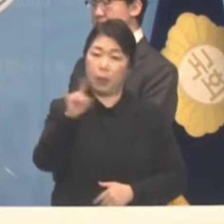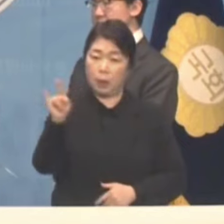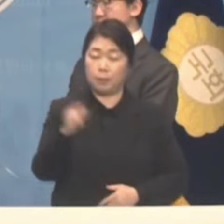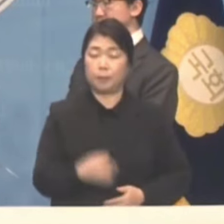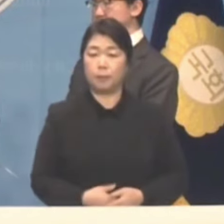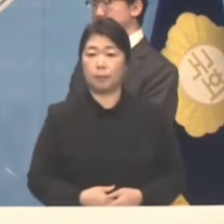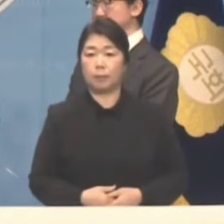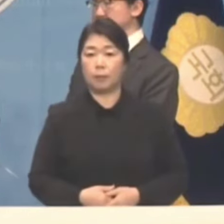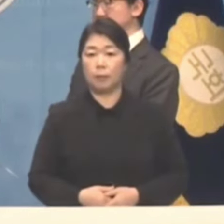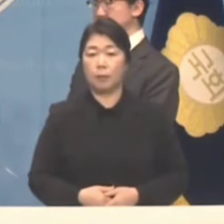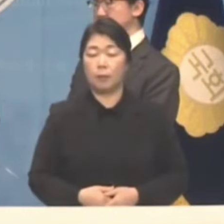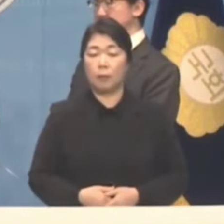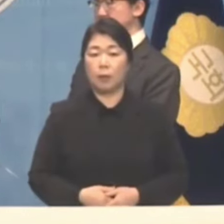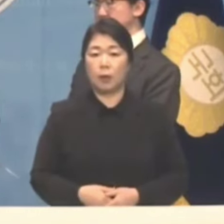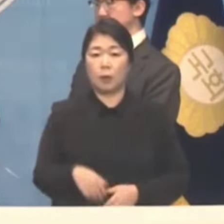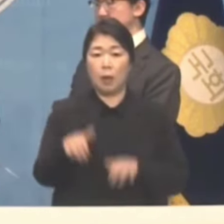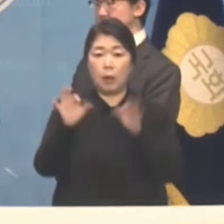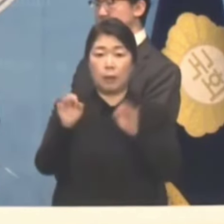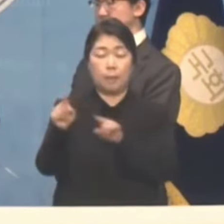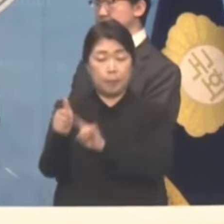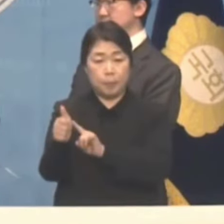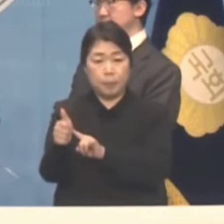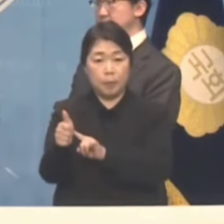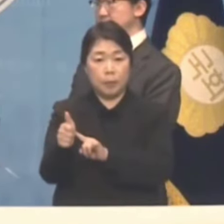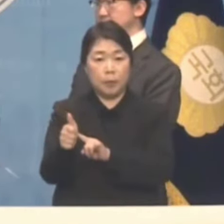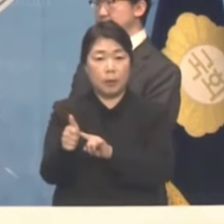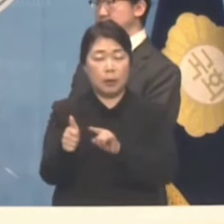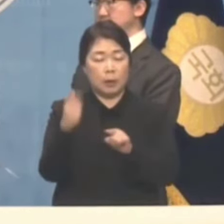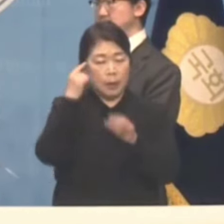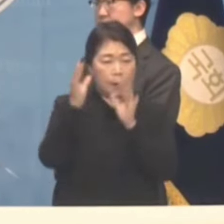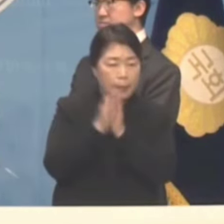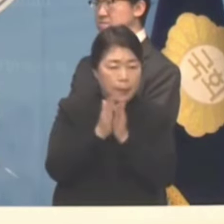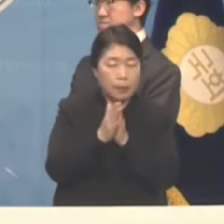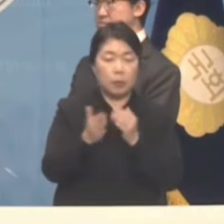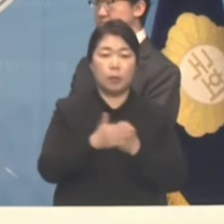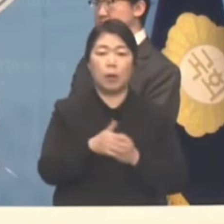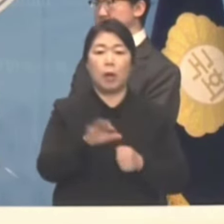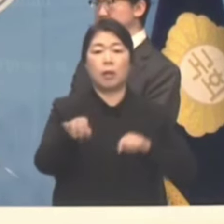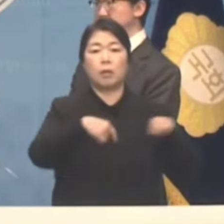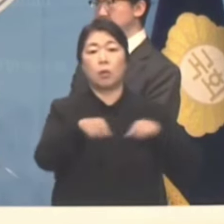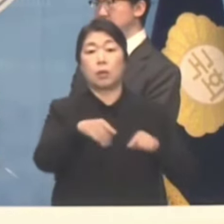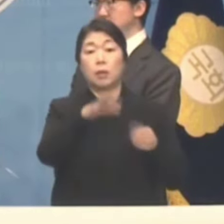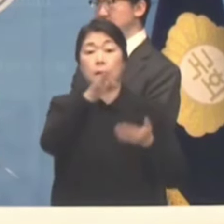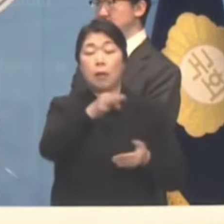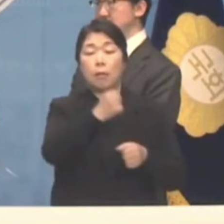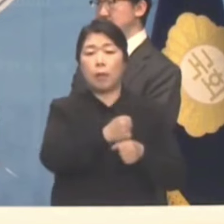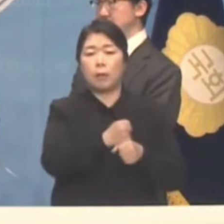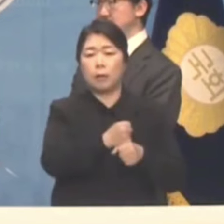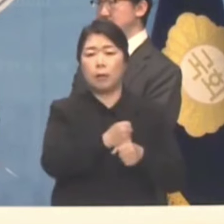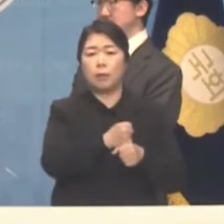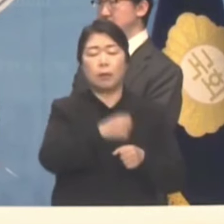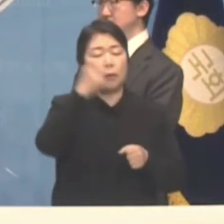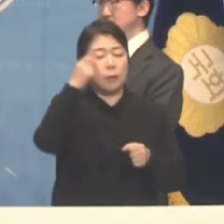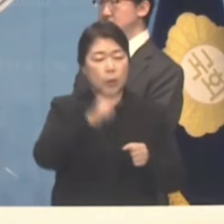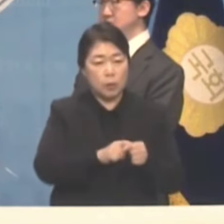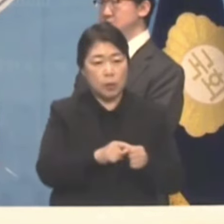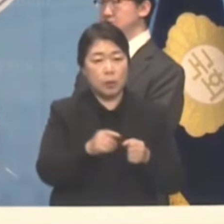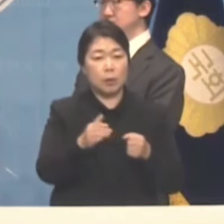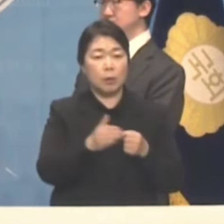이 김만배 의기 투 앞에서 정치자금을 만들려고 했던 사건이 바로 대장동